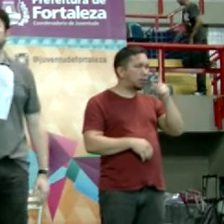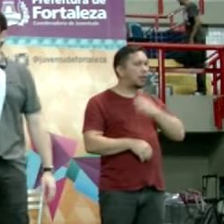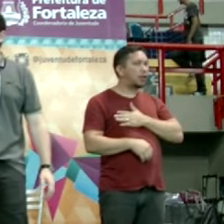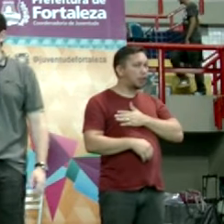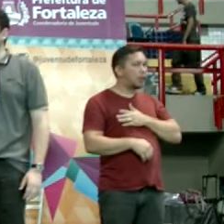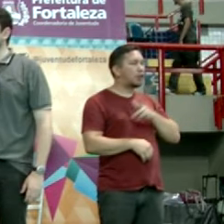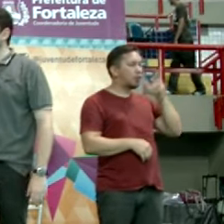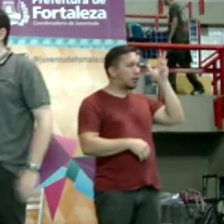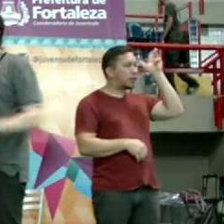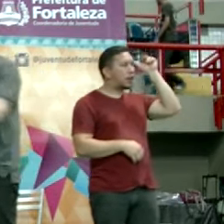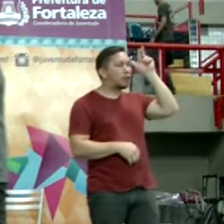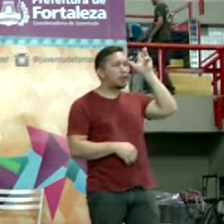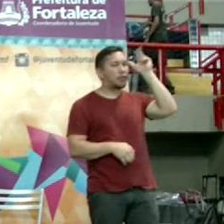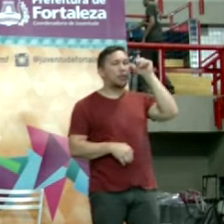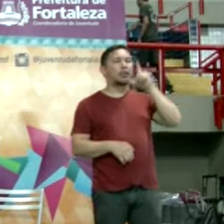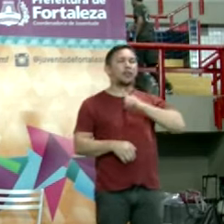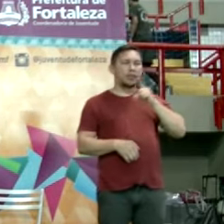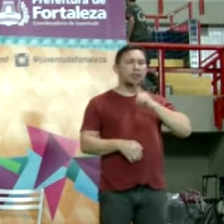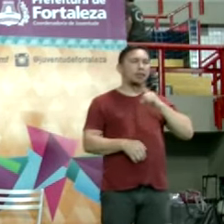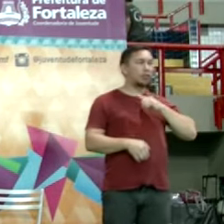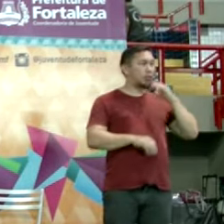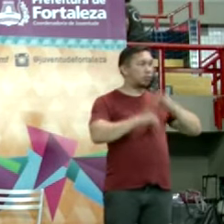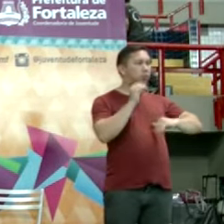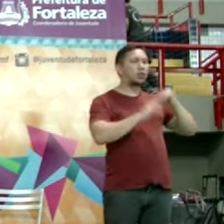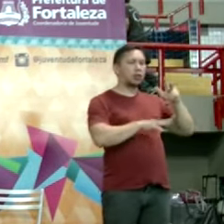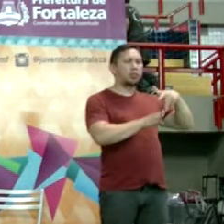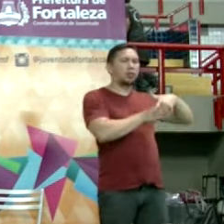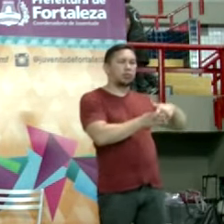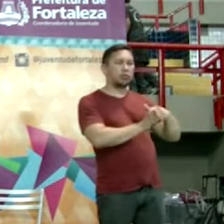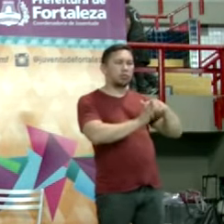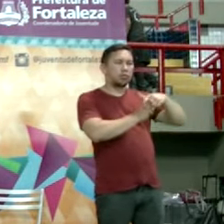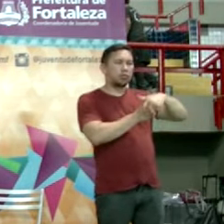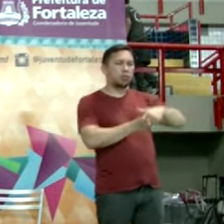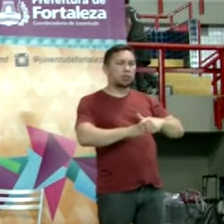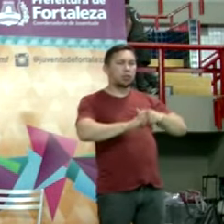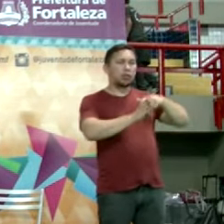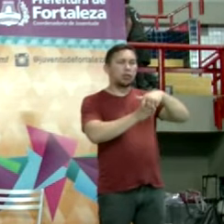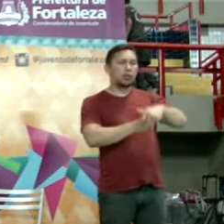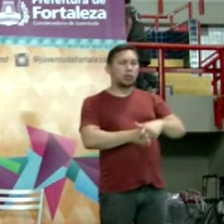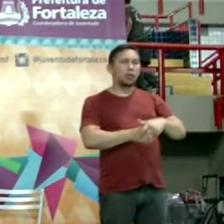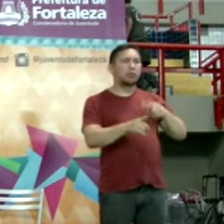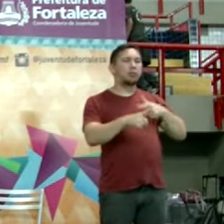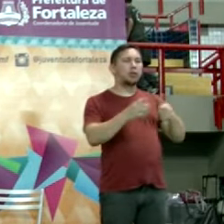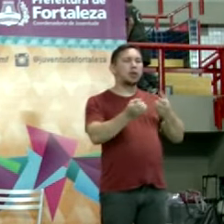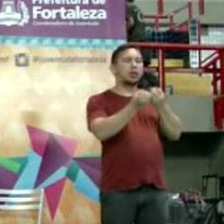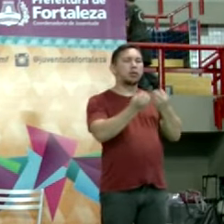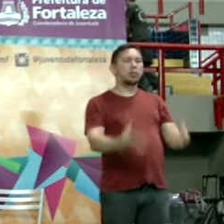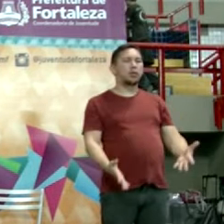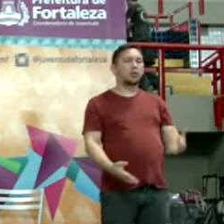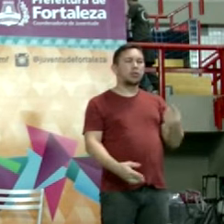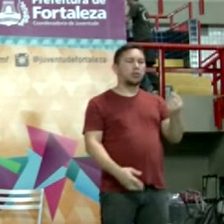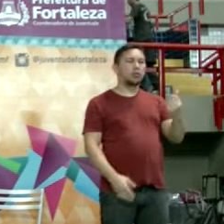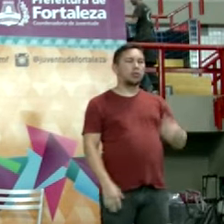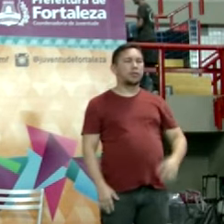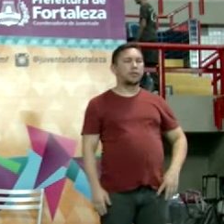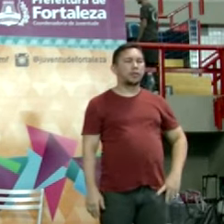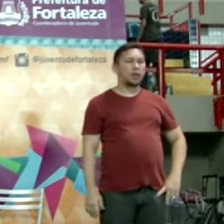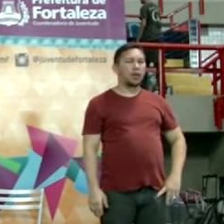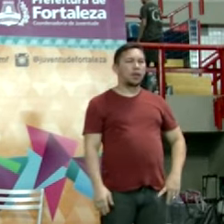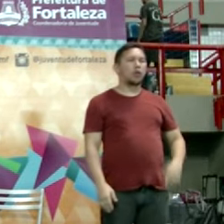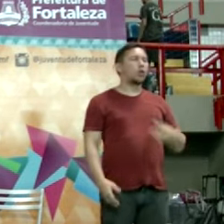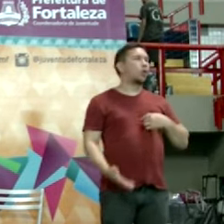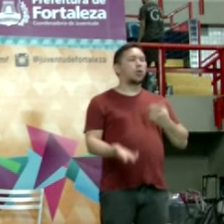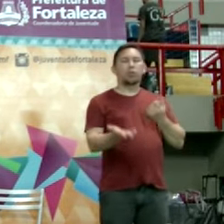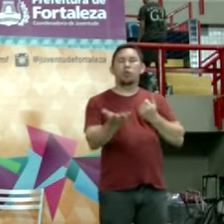do cavalo, tinha habilidade para poder andar a cavalo, mas perdia dinheiro, investia,